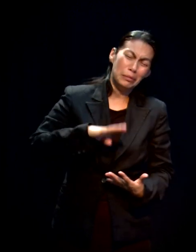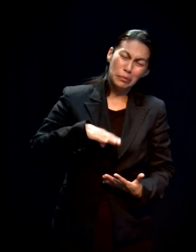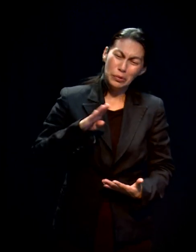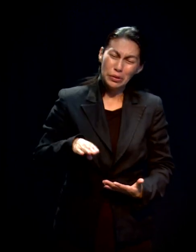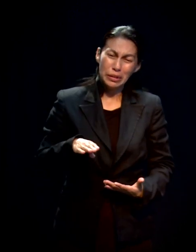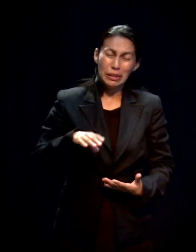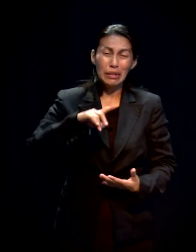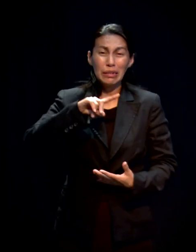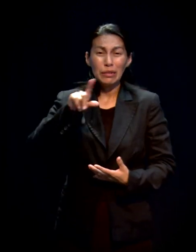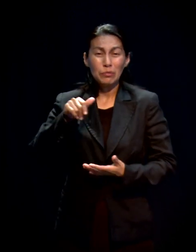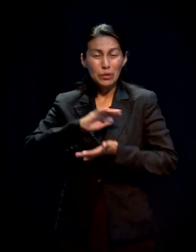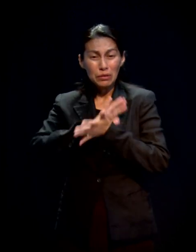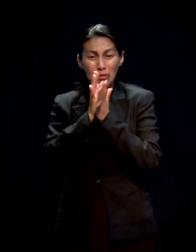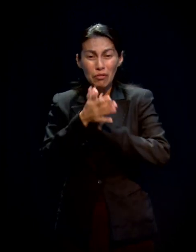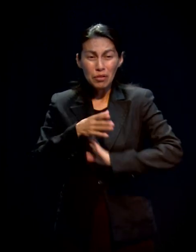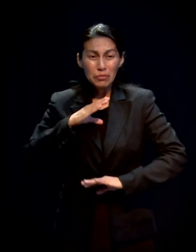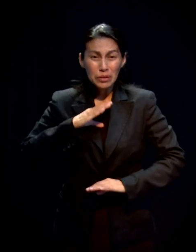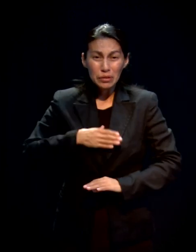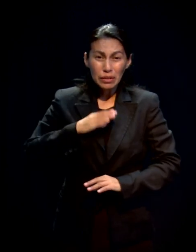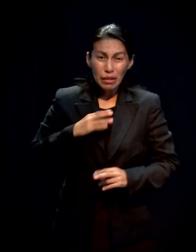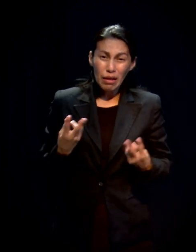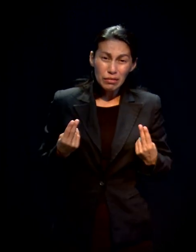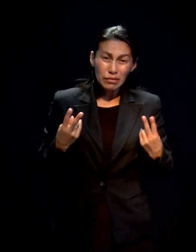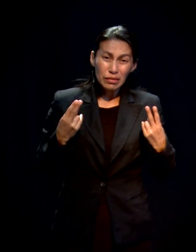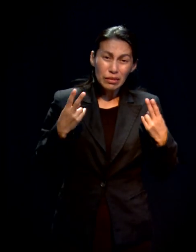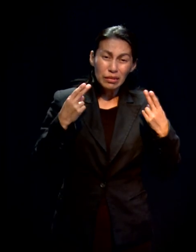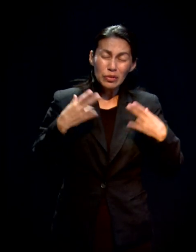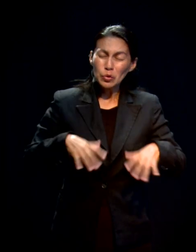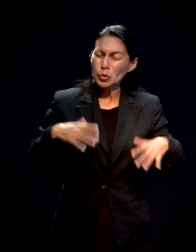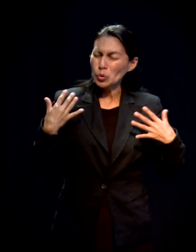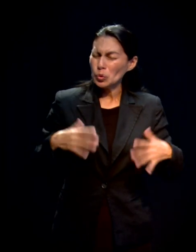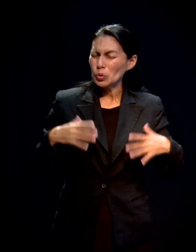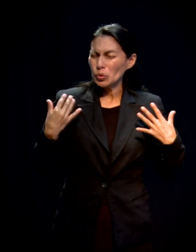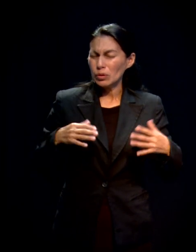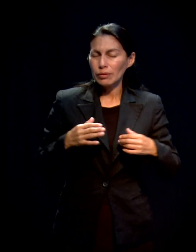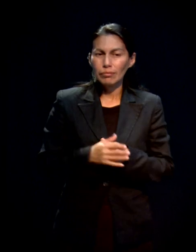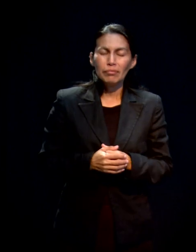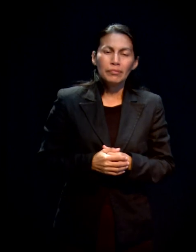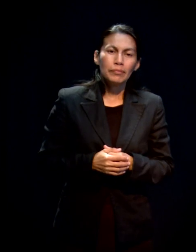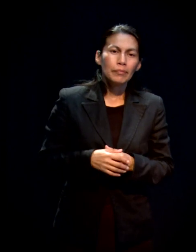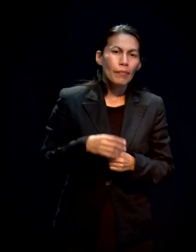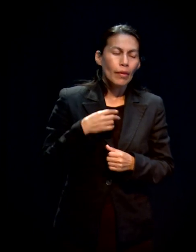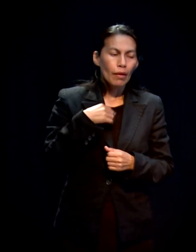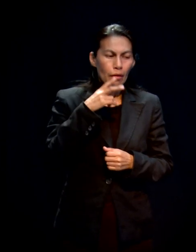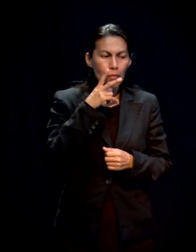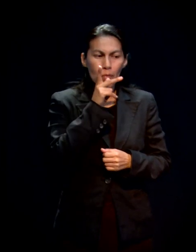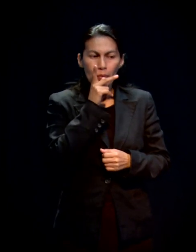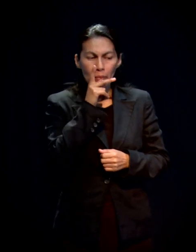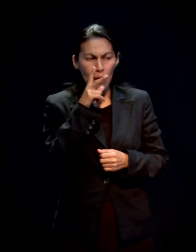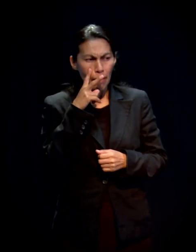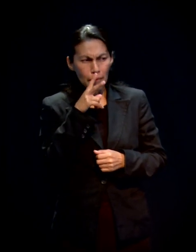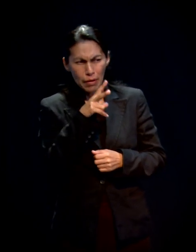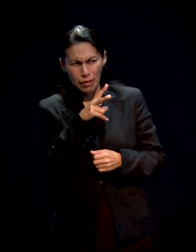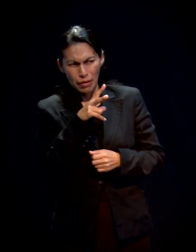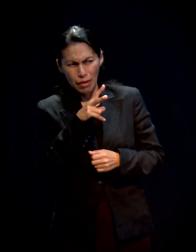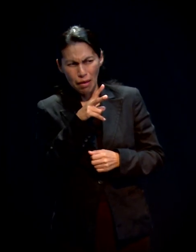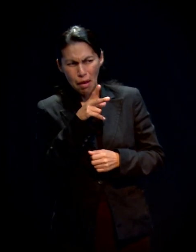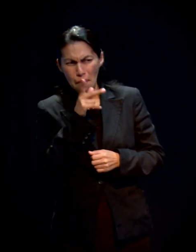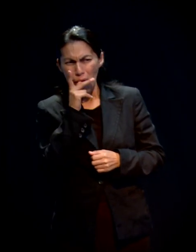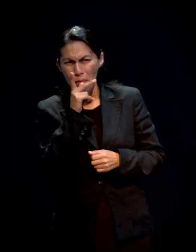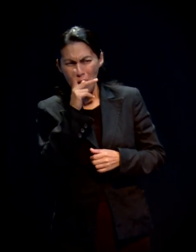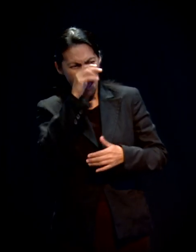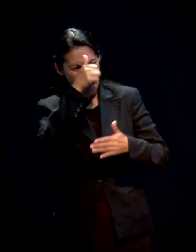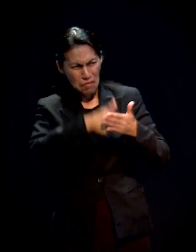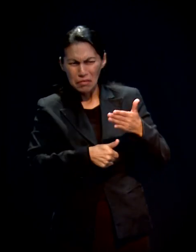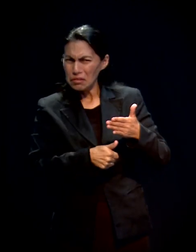desatar en un cáncer entonces me voy a morir no y yo veía el rostro de mi padre cabe recalcar algo aquí interesante mi